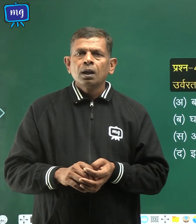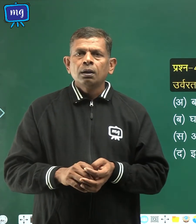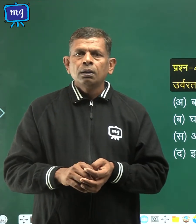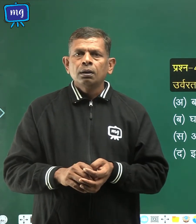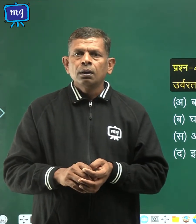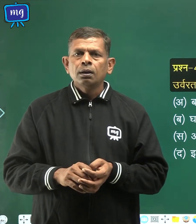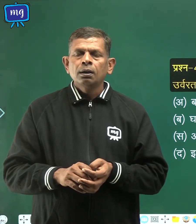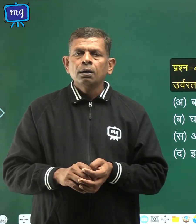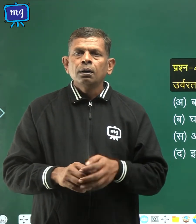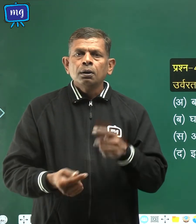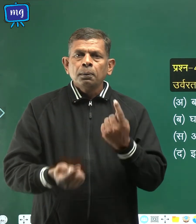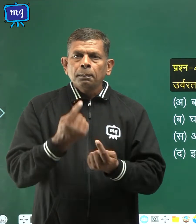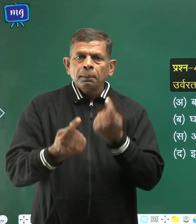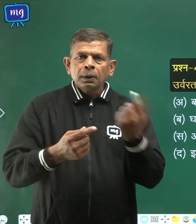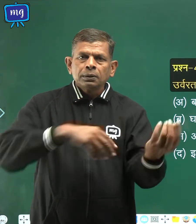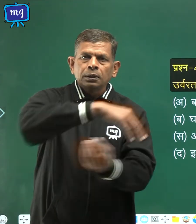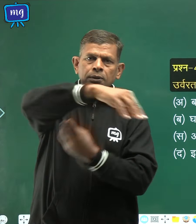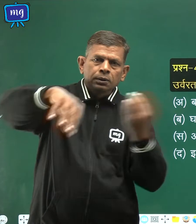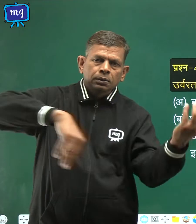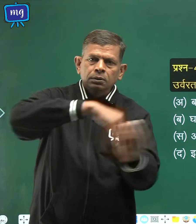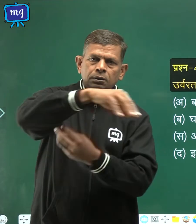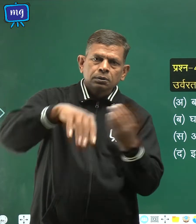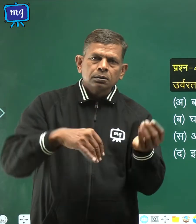फसल चक्रण से